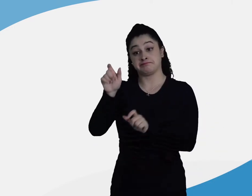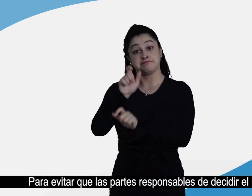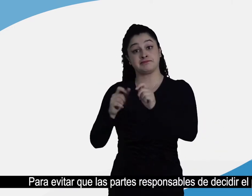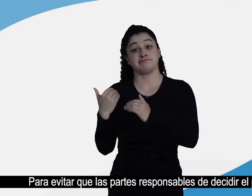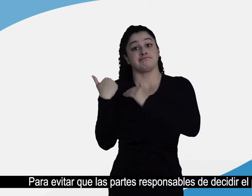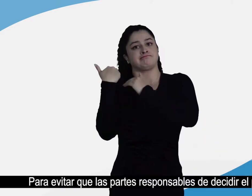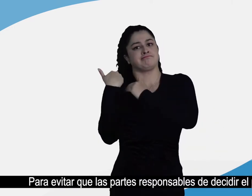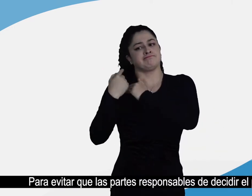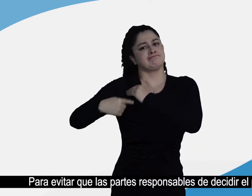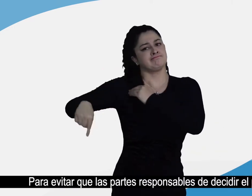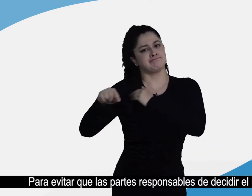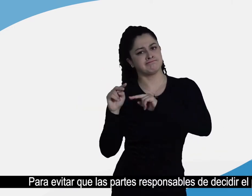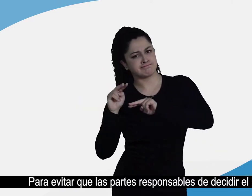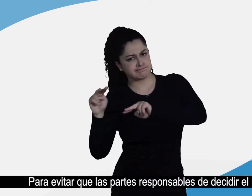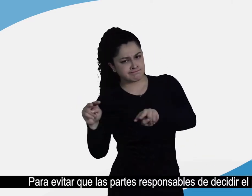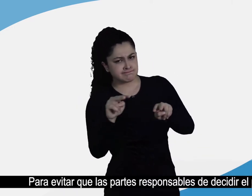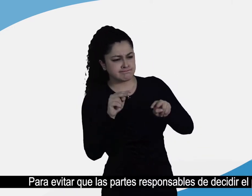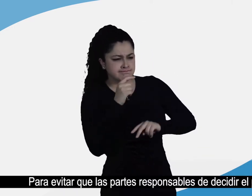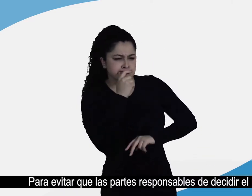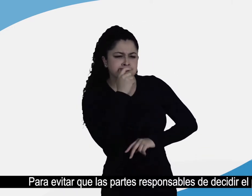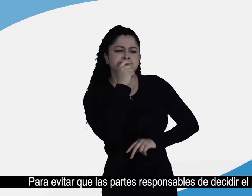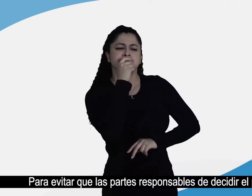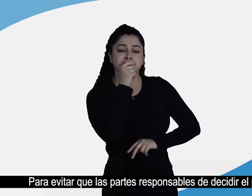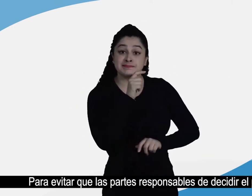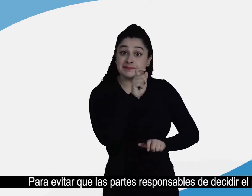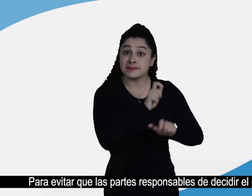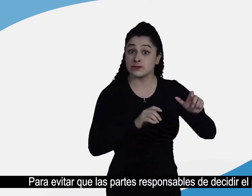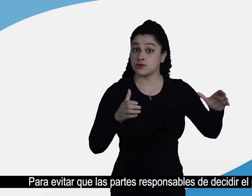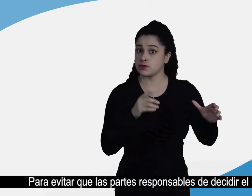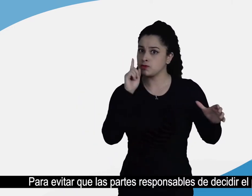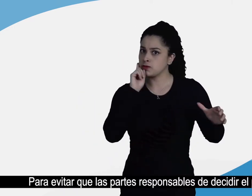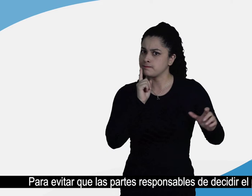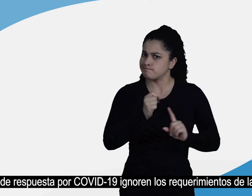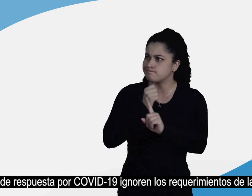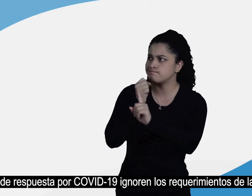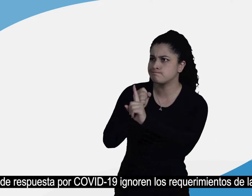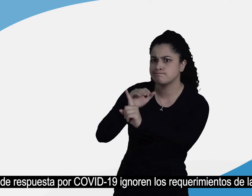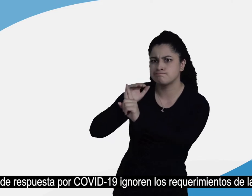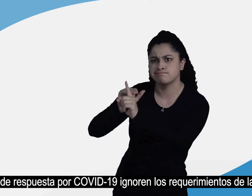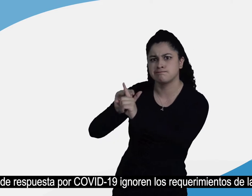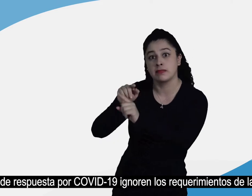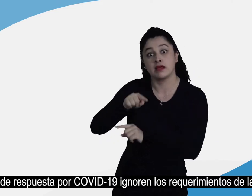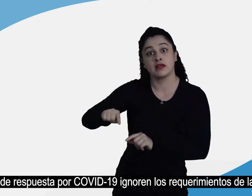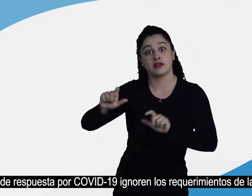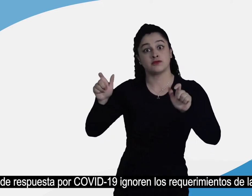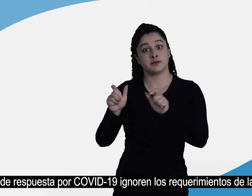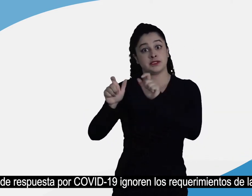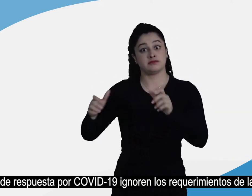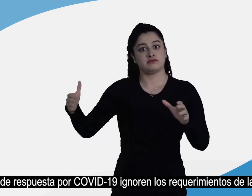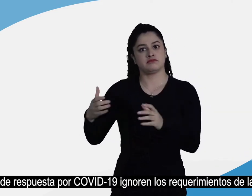Para evitar que las partes responsables de decidir el plan de respuesta por COVID-19